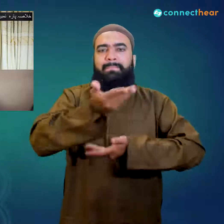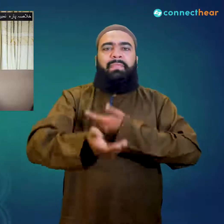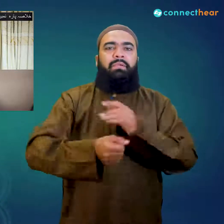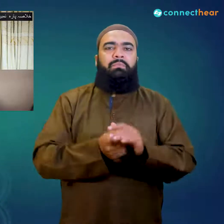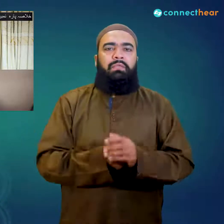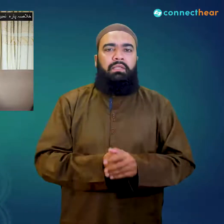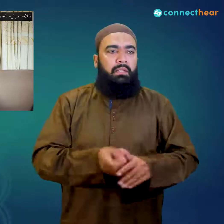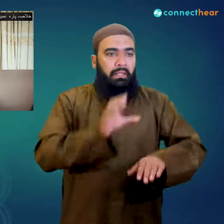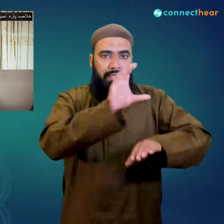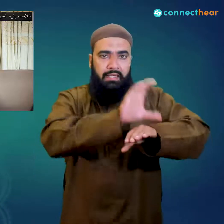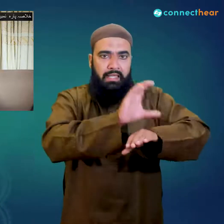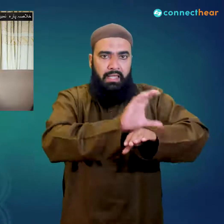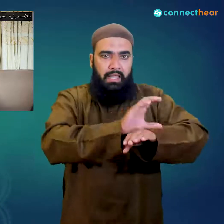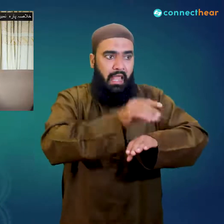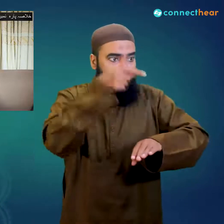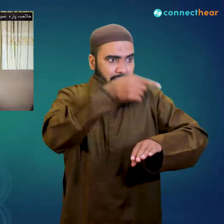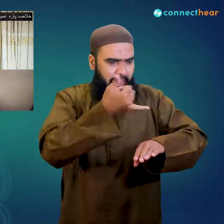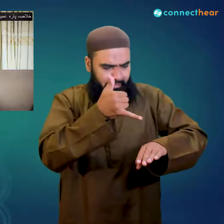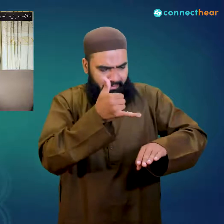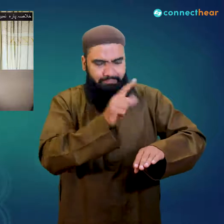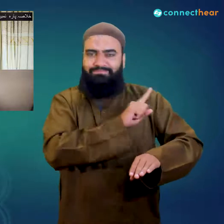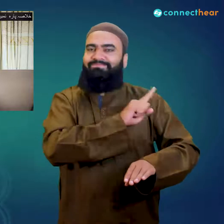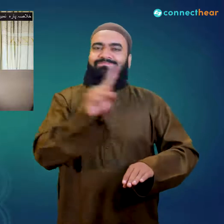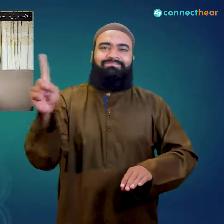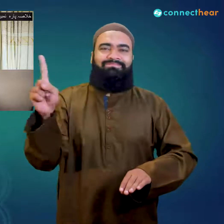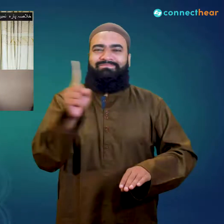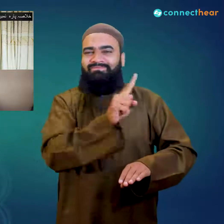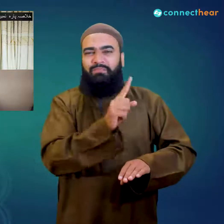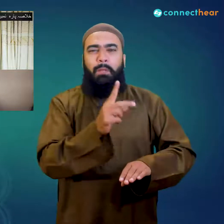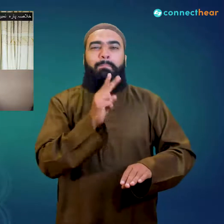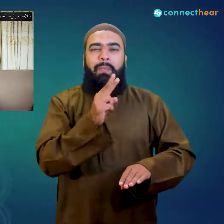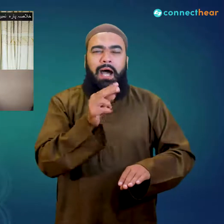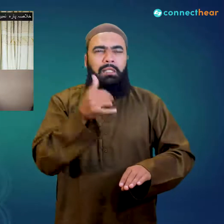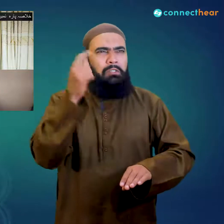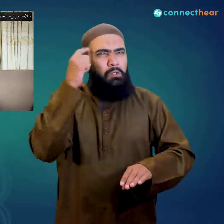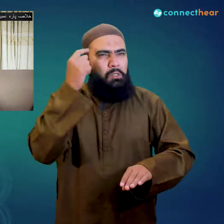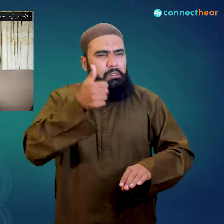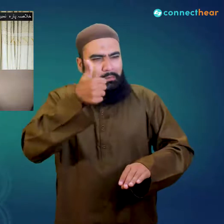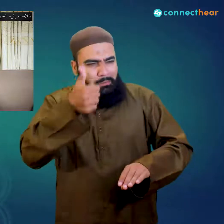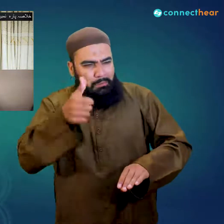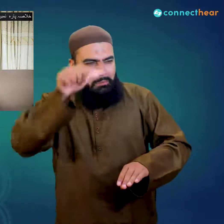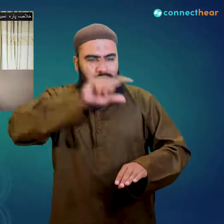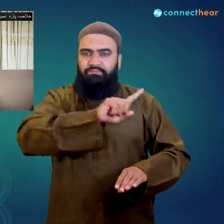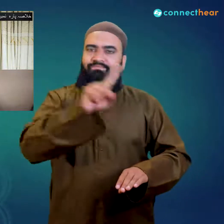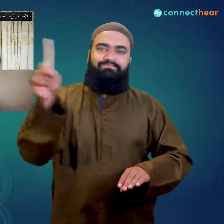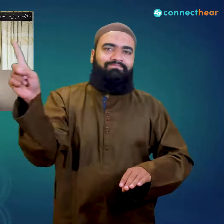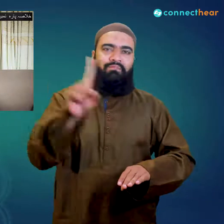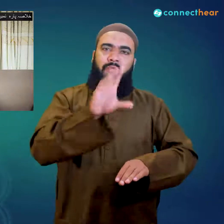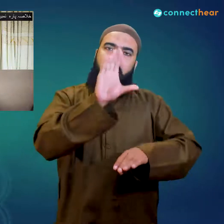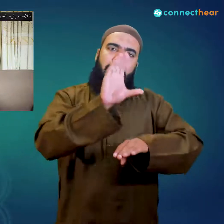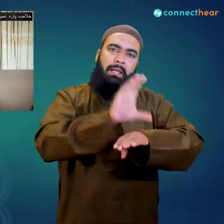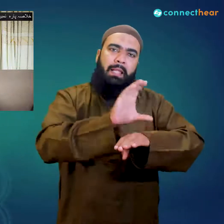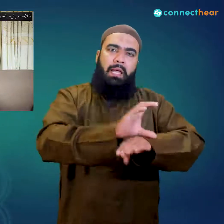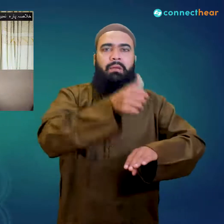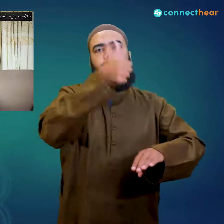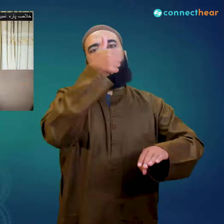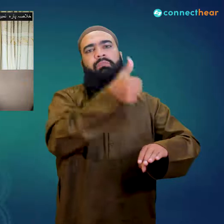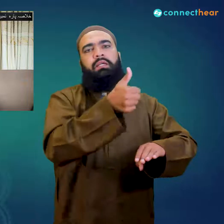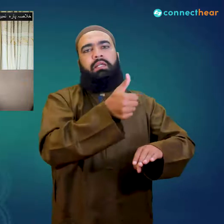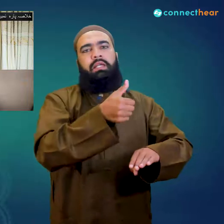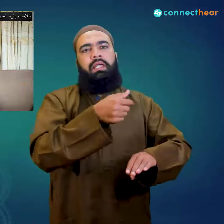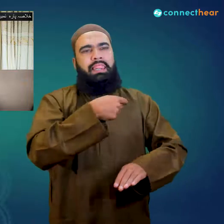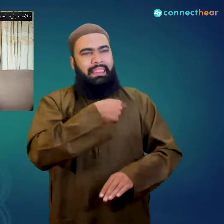کی تاکید پہلی ہی سطر میں دے دی گئی کہ اس میں شک اور شبہ کی گنجائش ہی نہیں ہے، یہ اللہ کی طرف